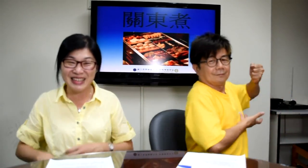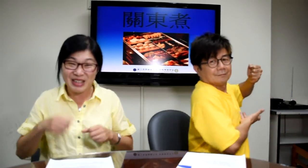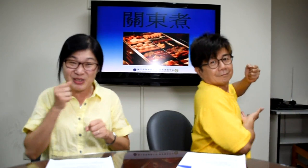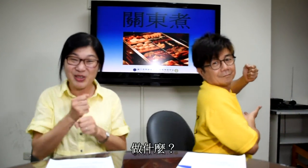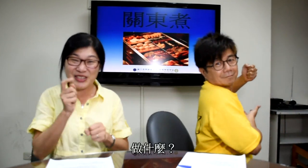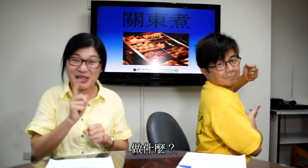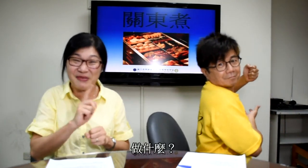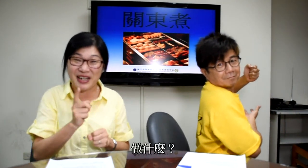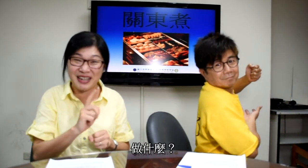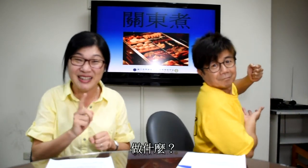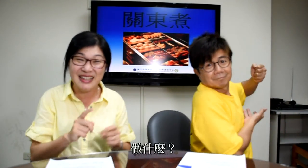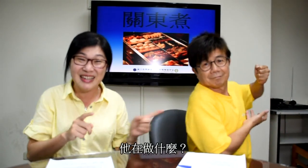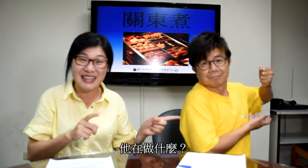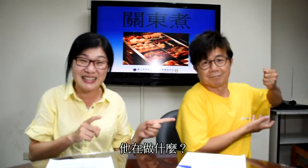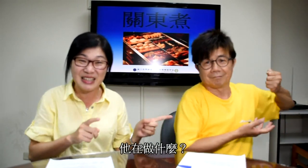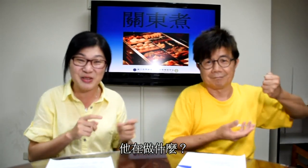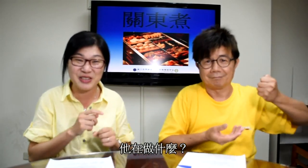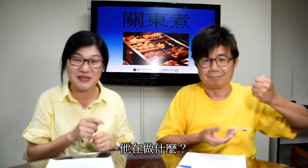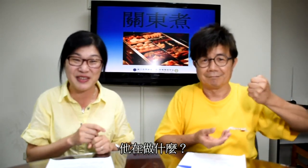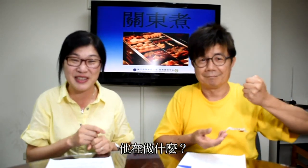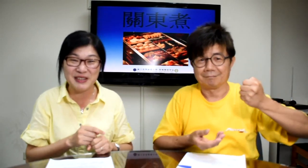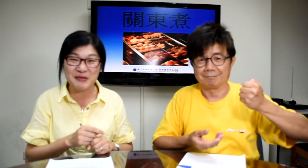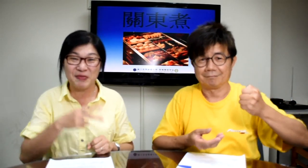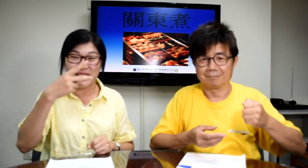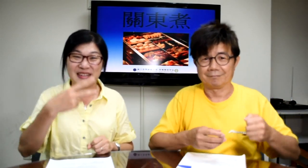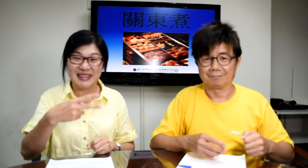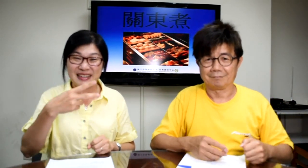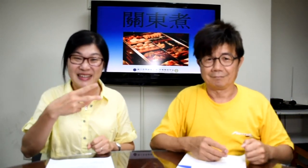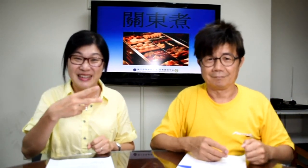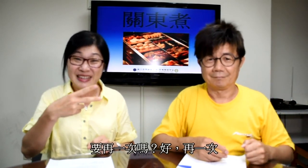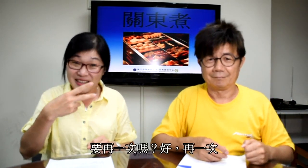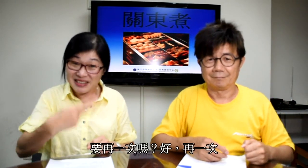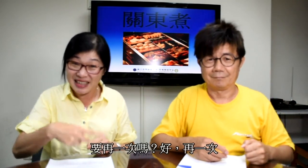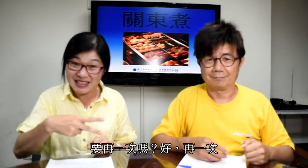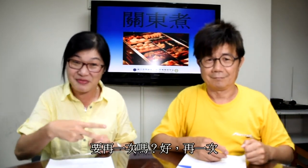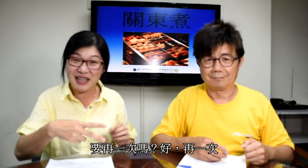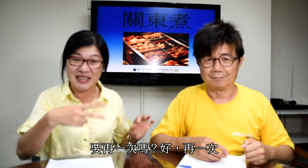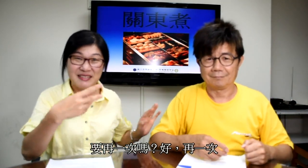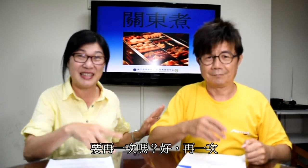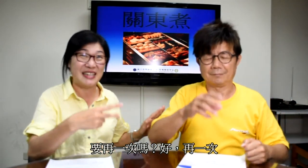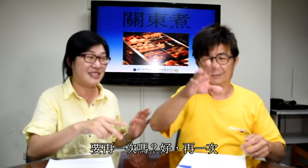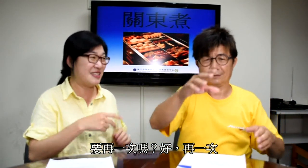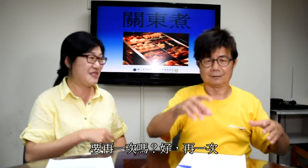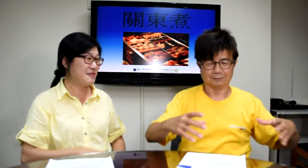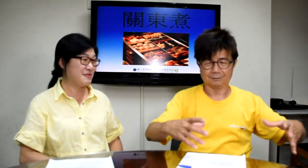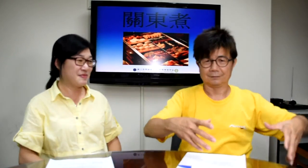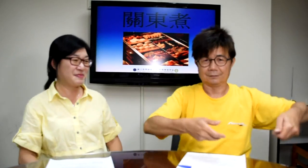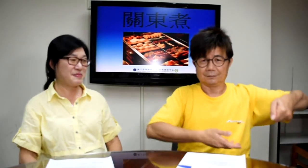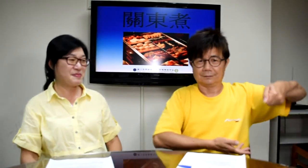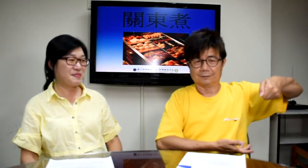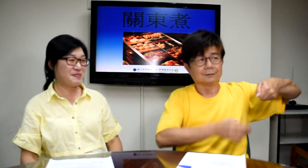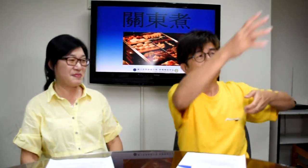做什么？他在做什么？要再一次吗？好，再一次。